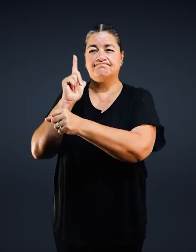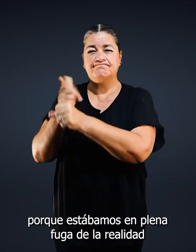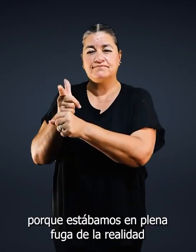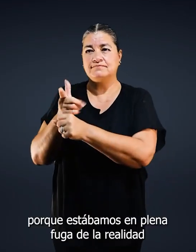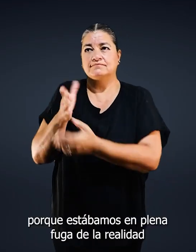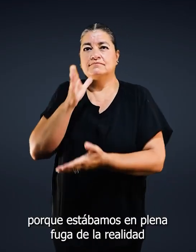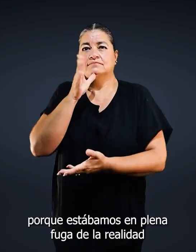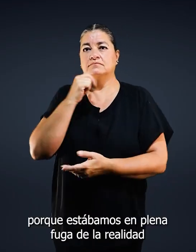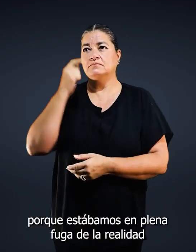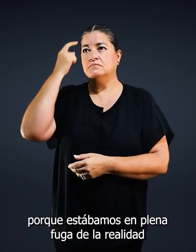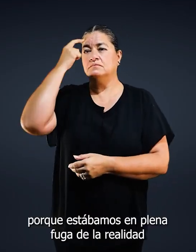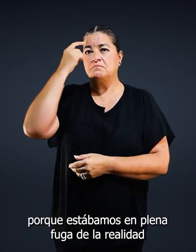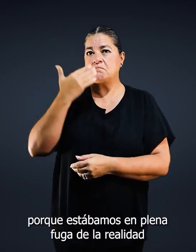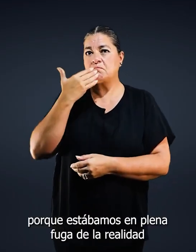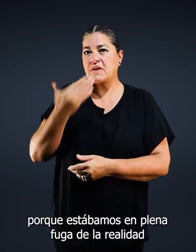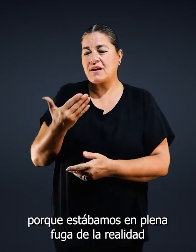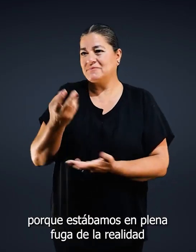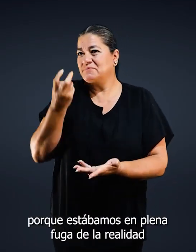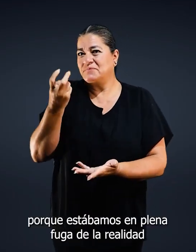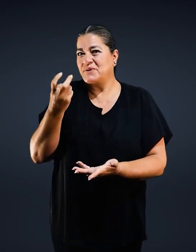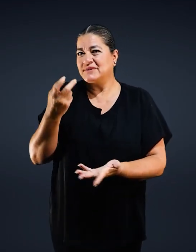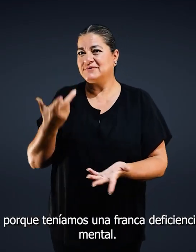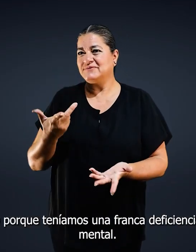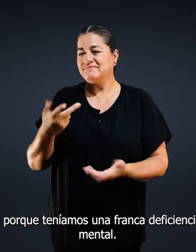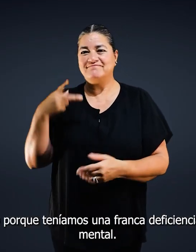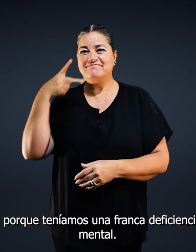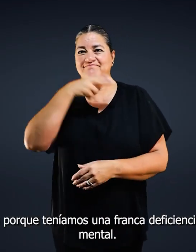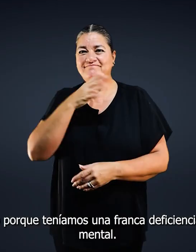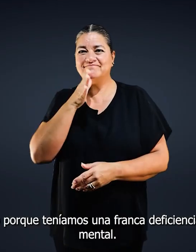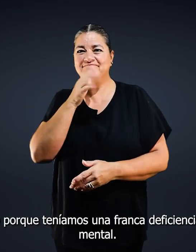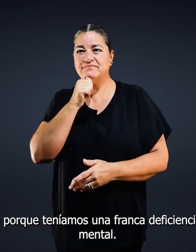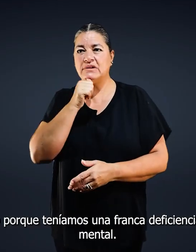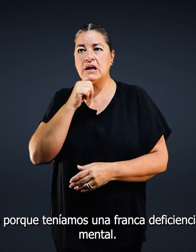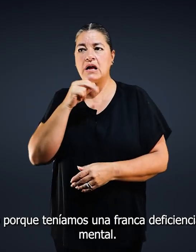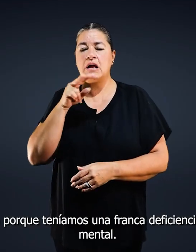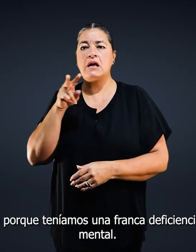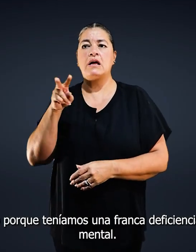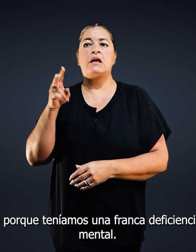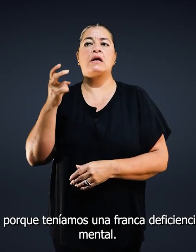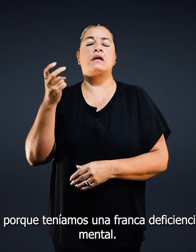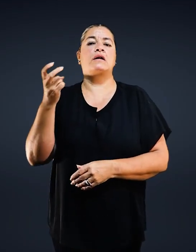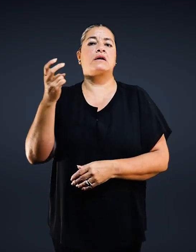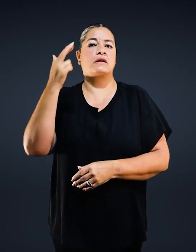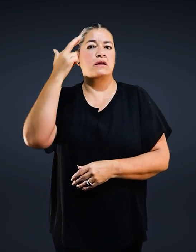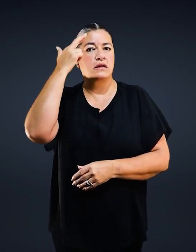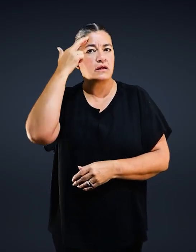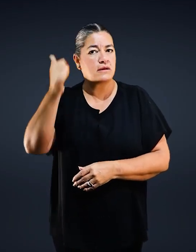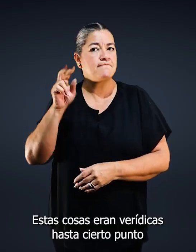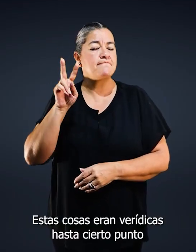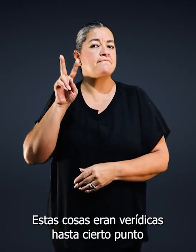Porque estábamos en plena fuga de la realidad. O porque teníamos una franca deficiencia mental. Estas